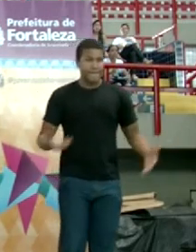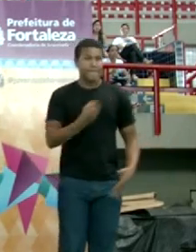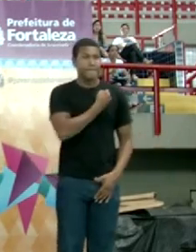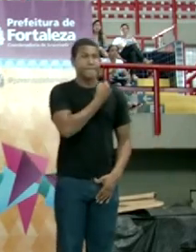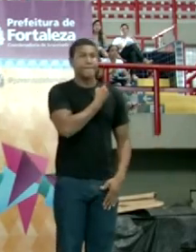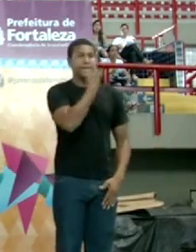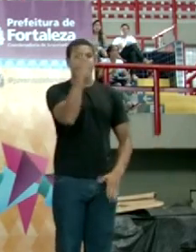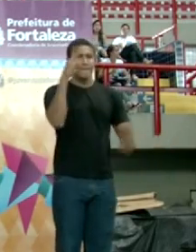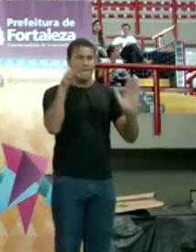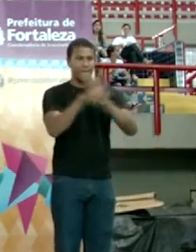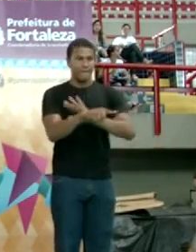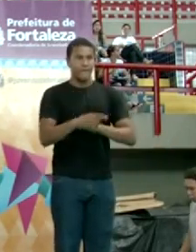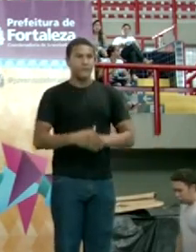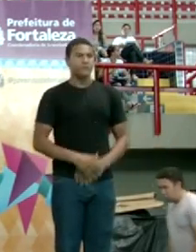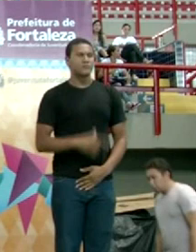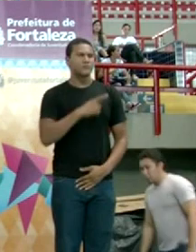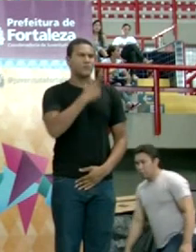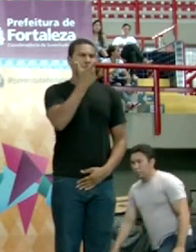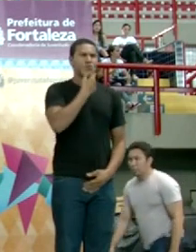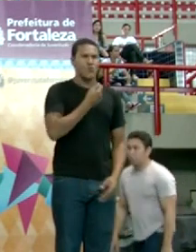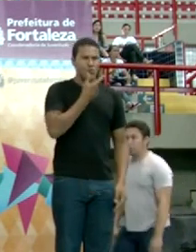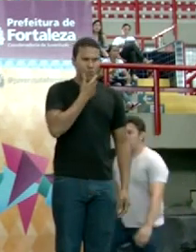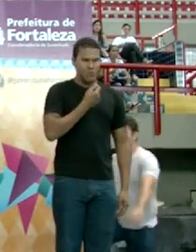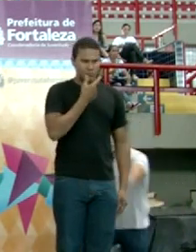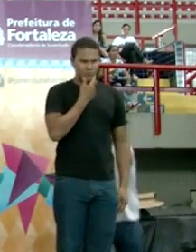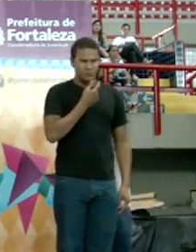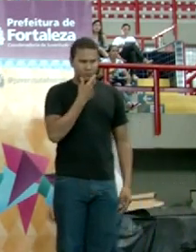aqui. Um homem